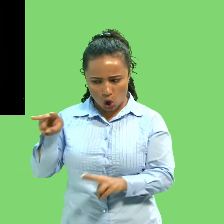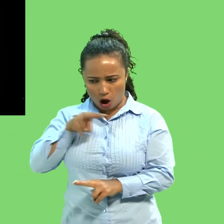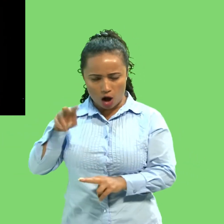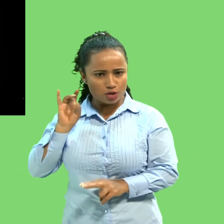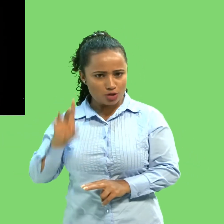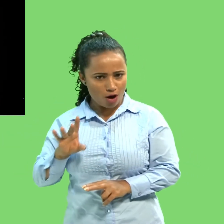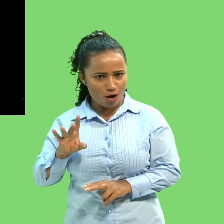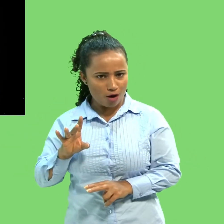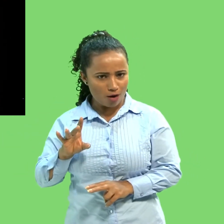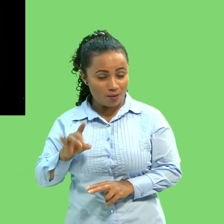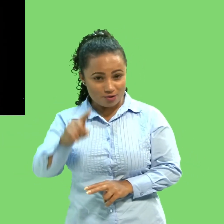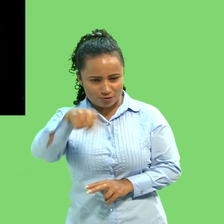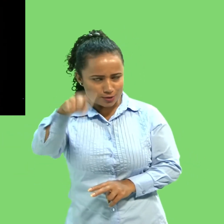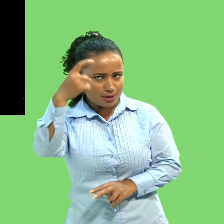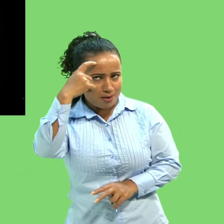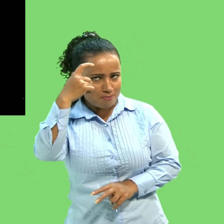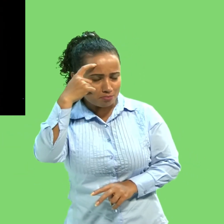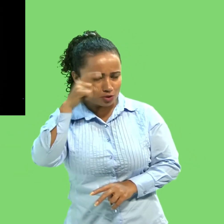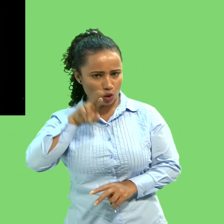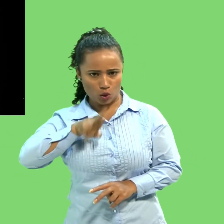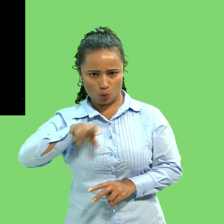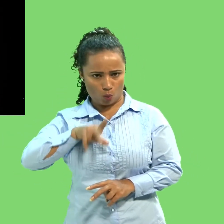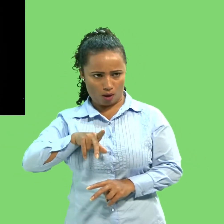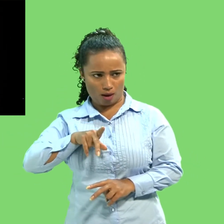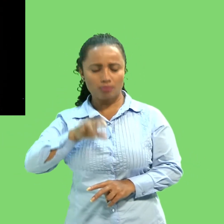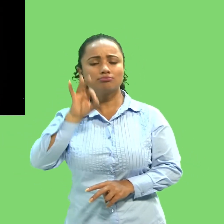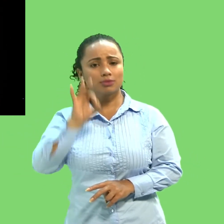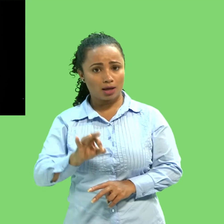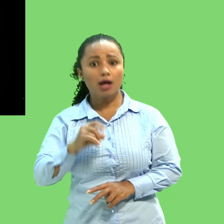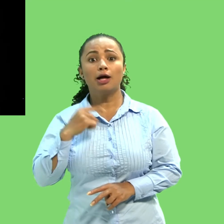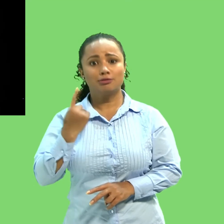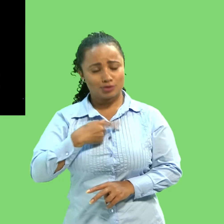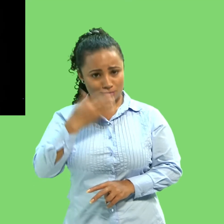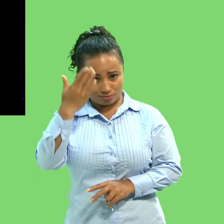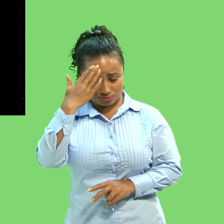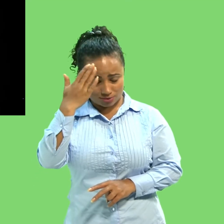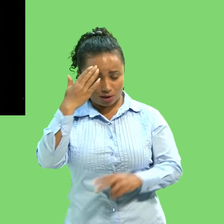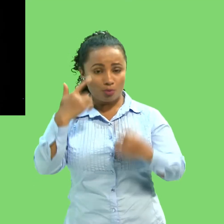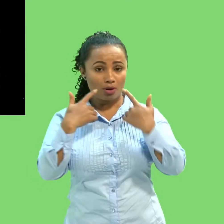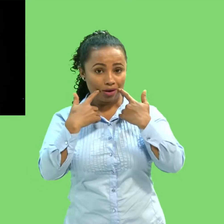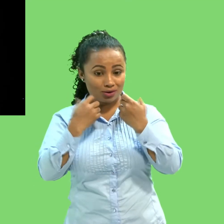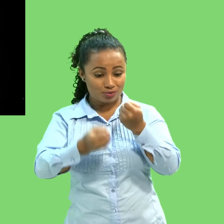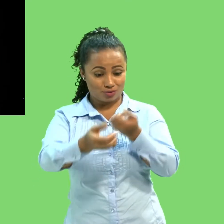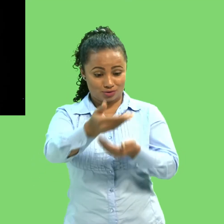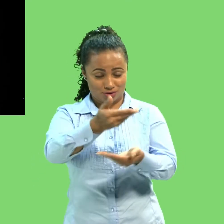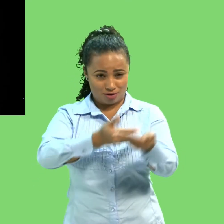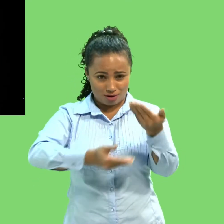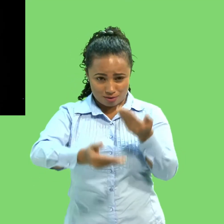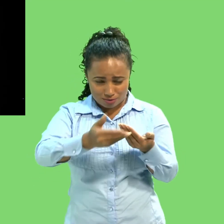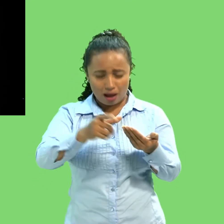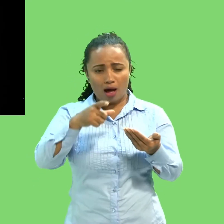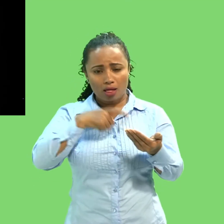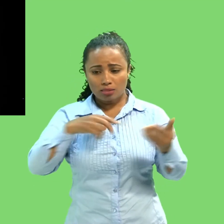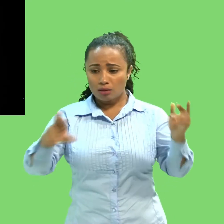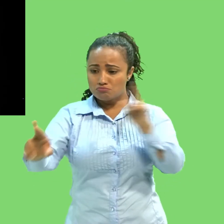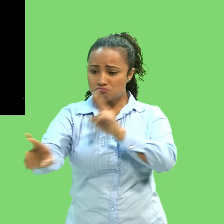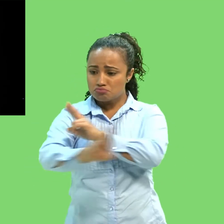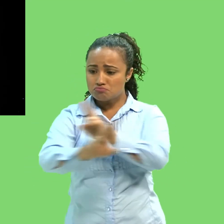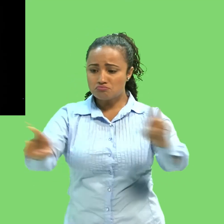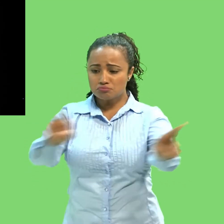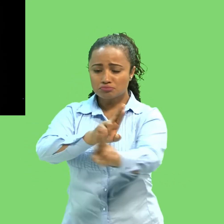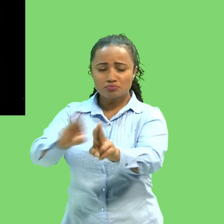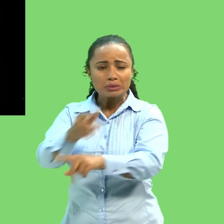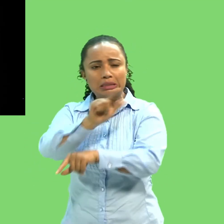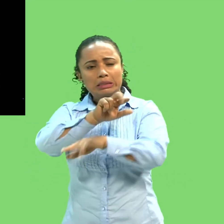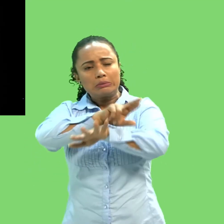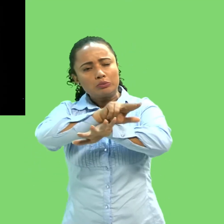Para quem disse que não, está correto, porque sabemos que a linguística aplicada, na verdade, ela se relaciona com várias outras disciplinas,